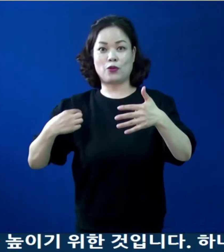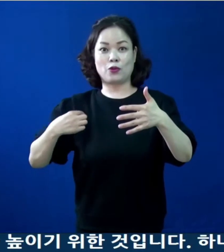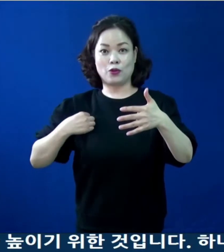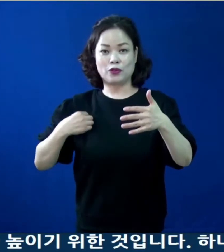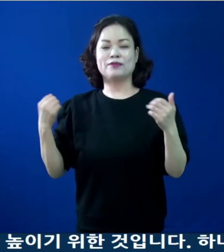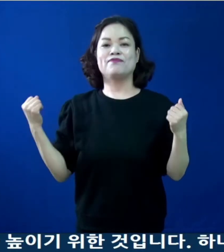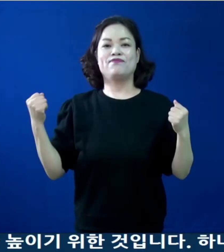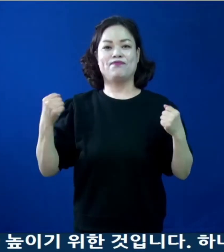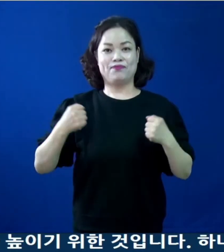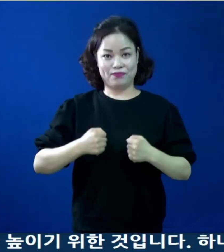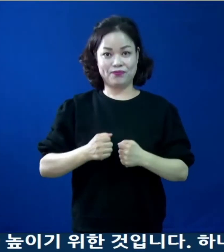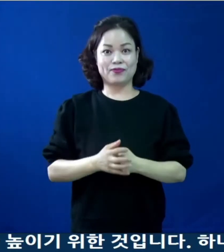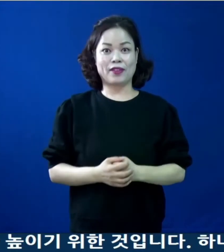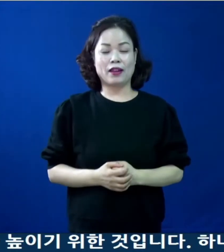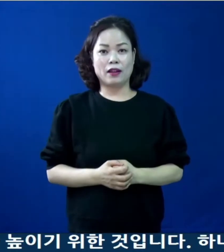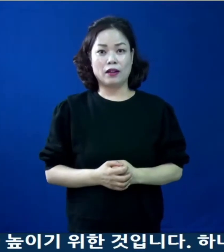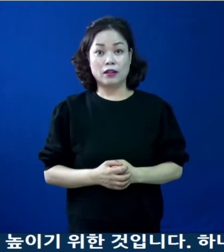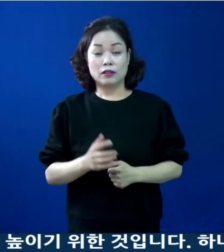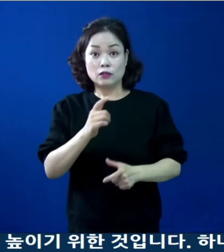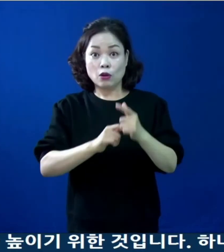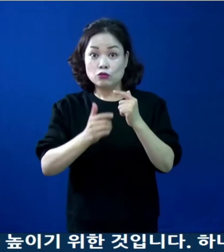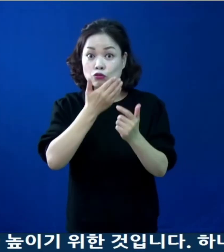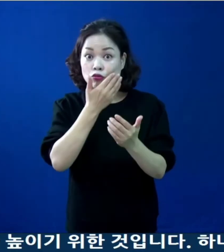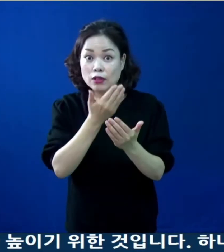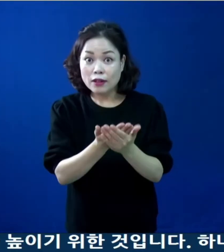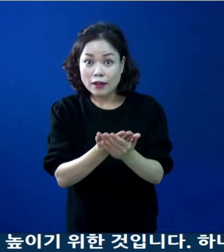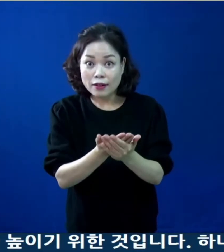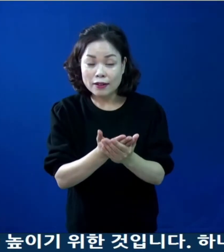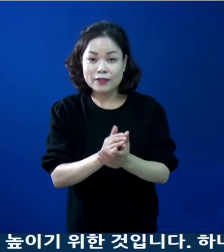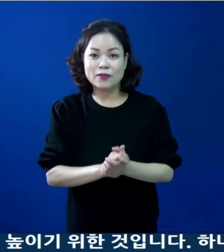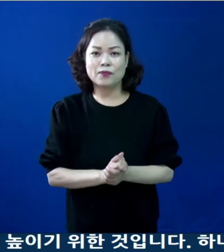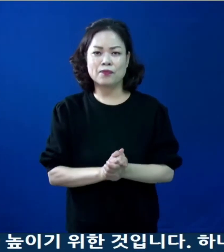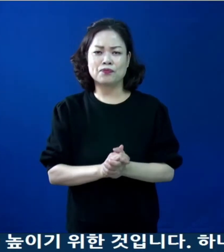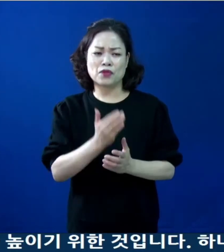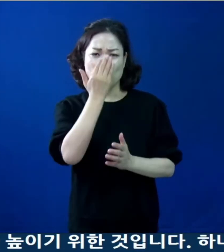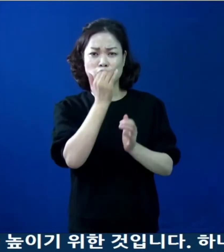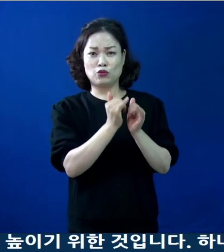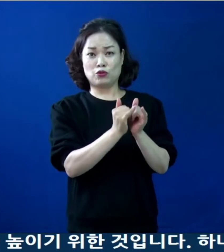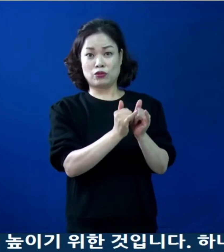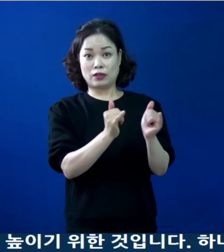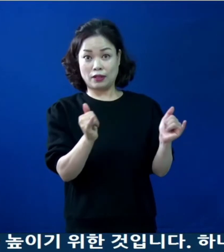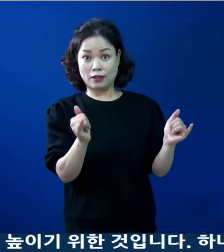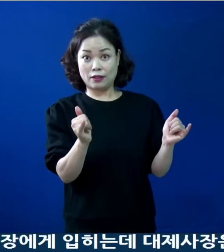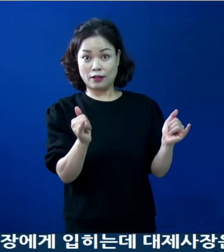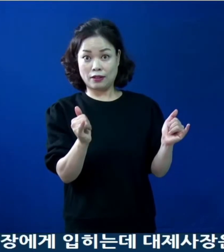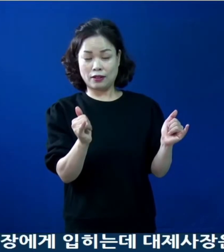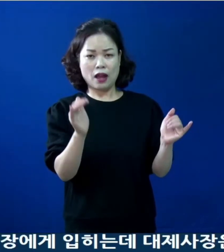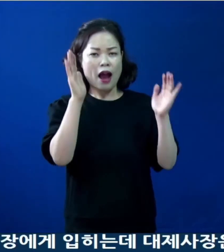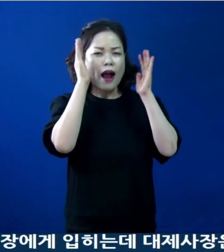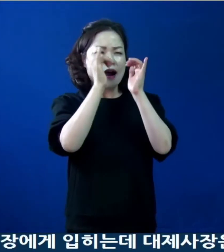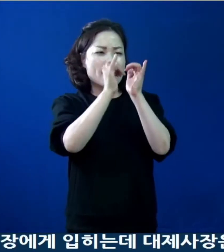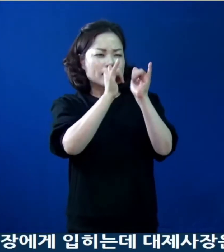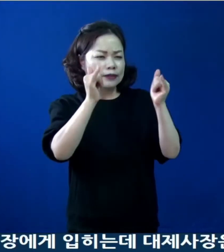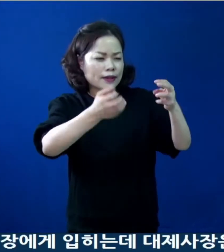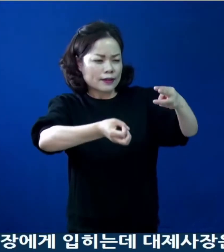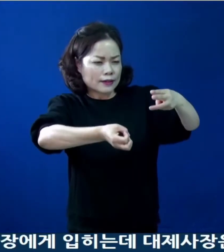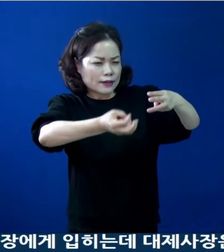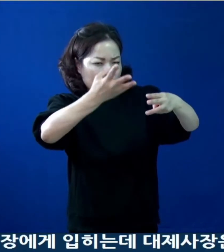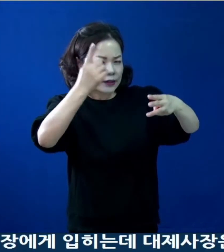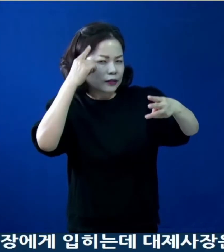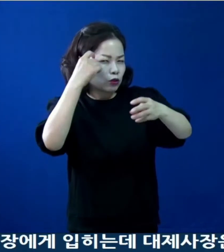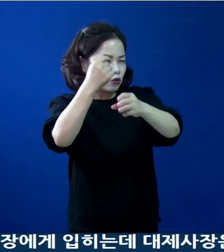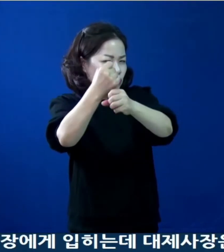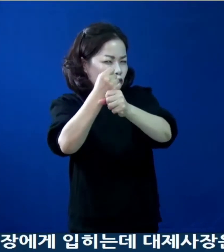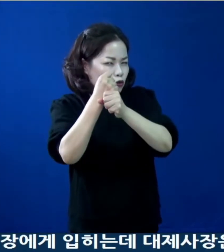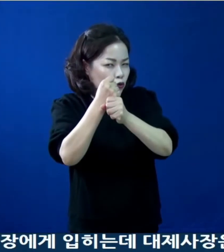되는 것이죠. 그런데 이것보다 더 중요한 게 있습니다. 유대인들 학자들이 이 레위기를 주석한 것을